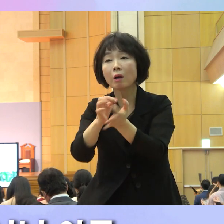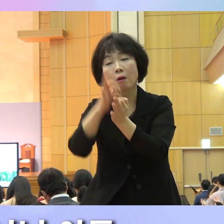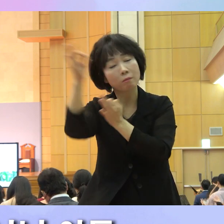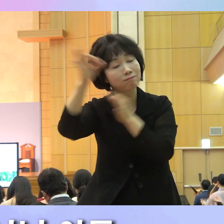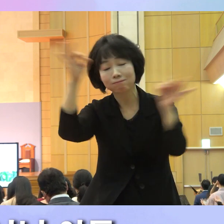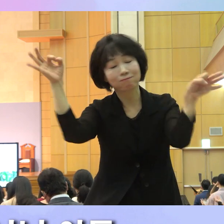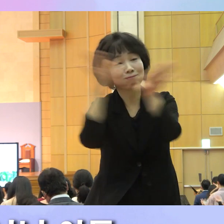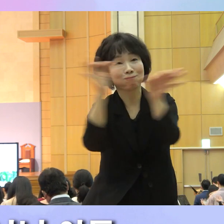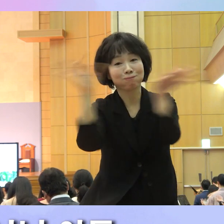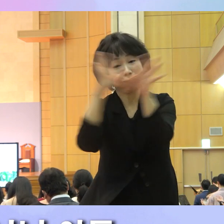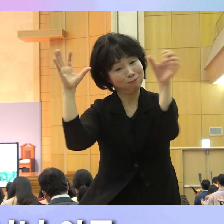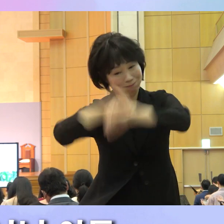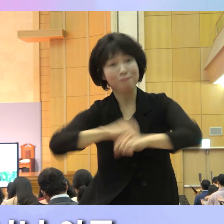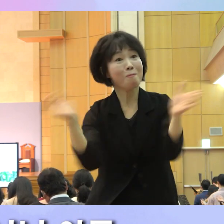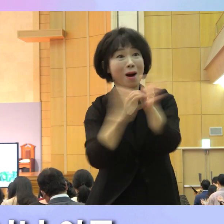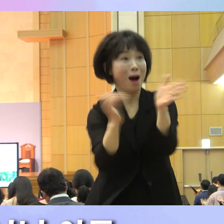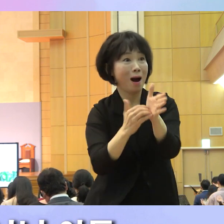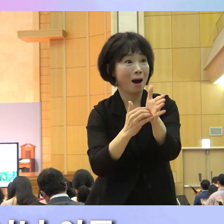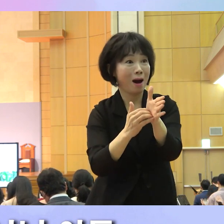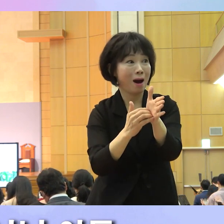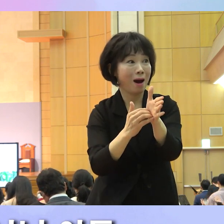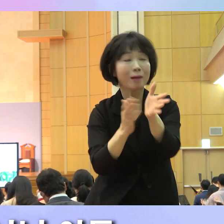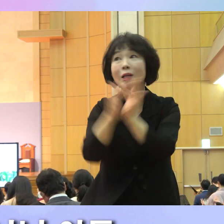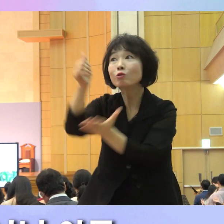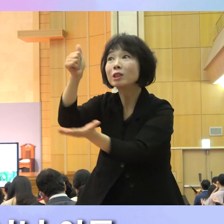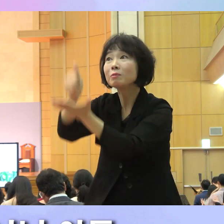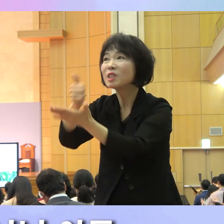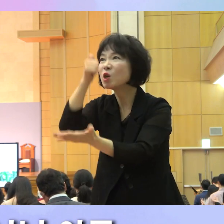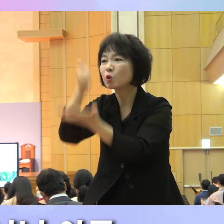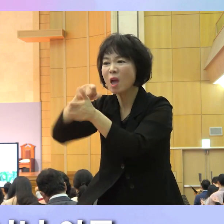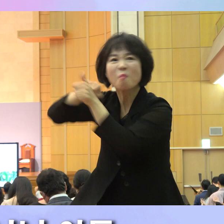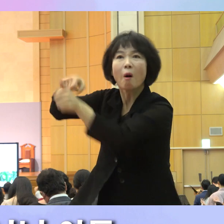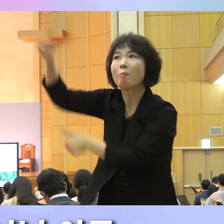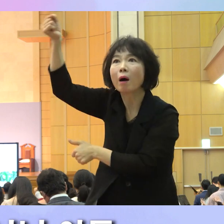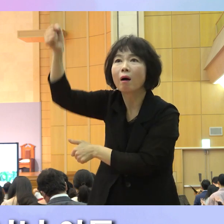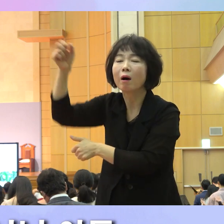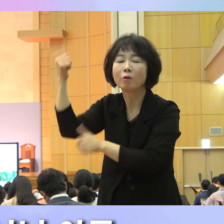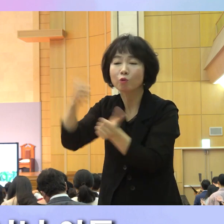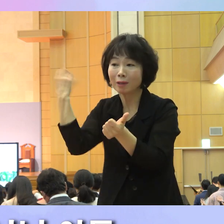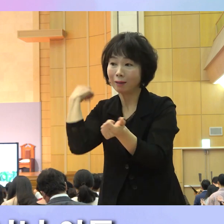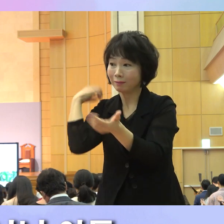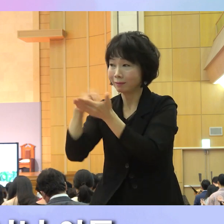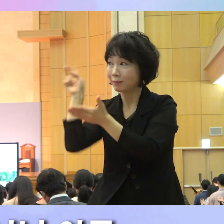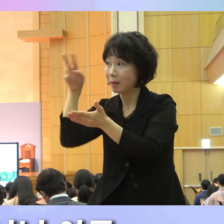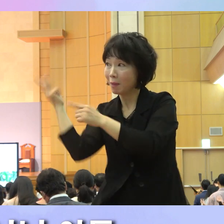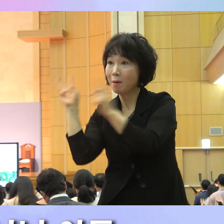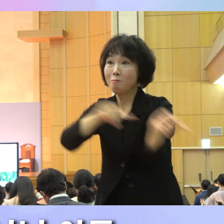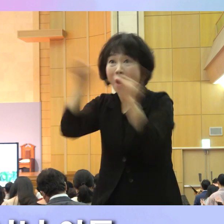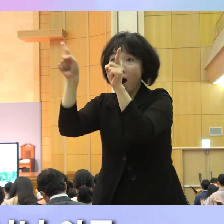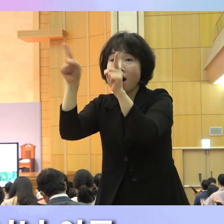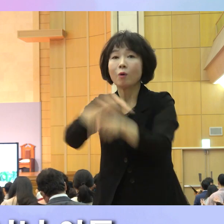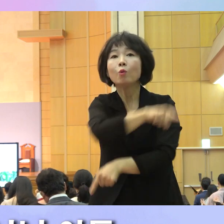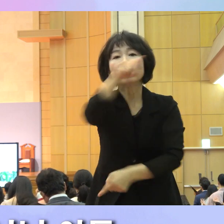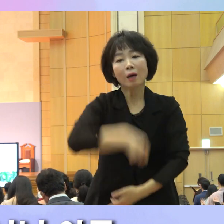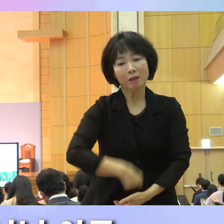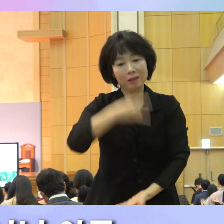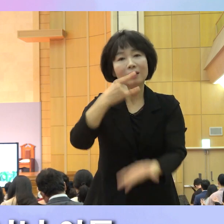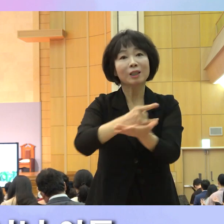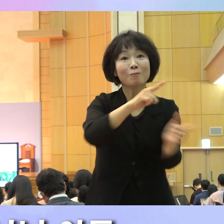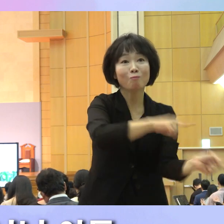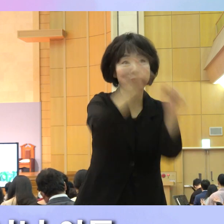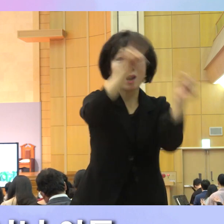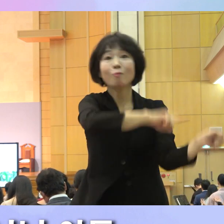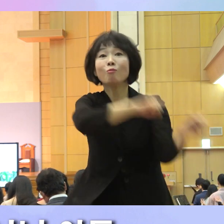영원히 죄값을 치르고 예수님이 3일 만에 살아남으로 우리는 의인으로 주님과